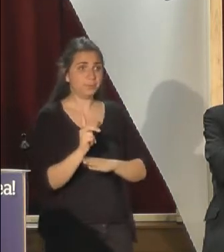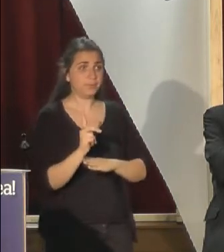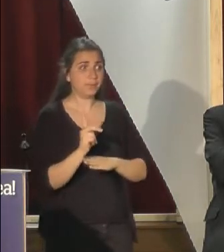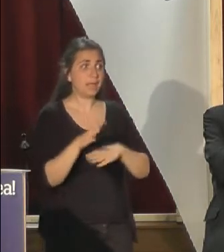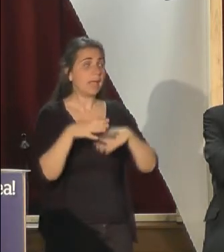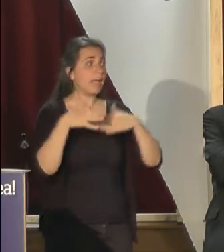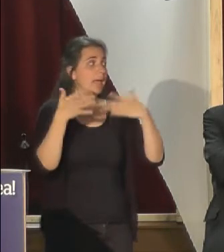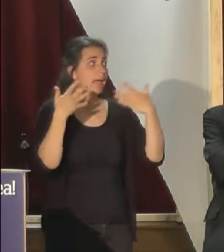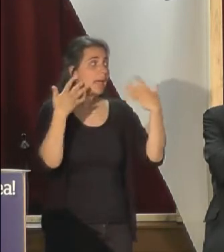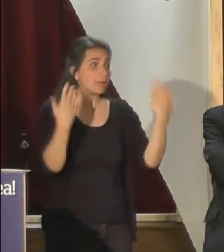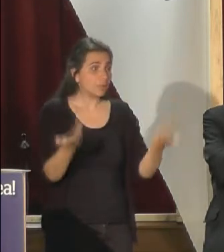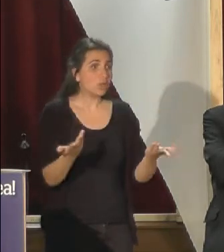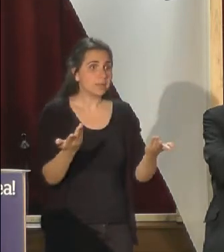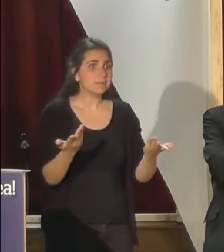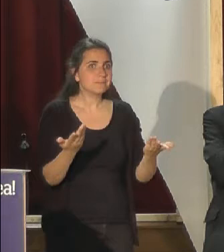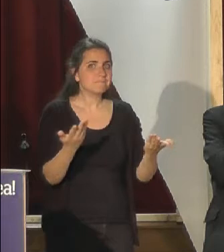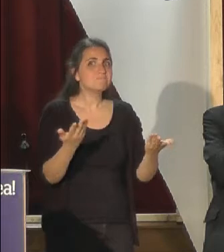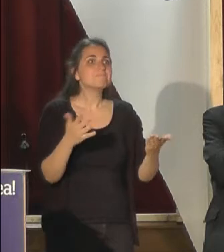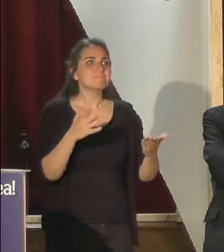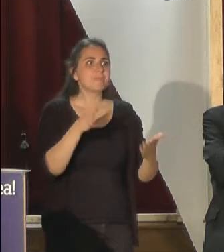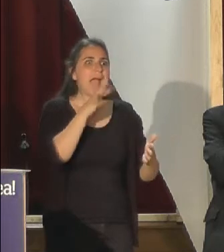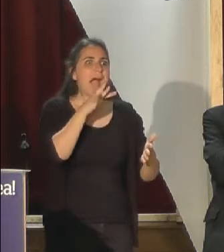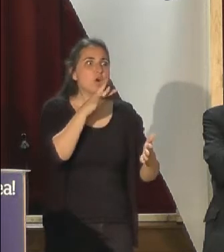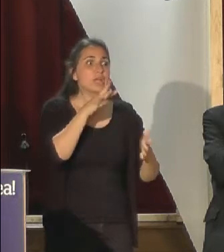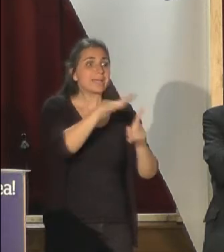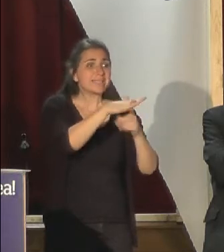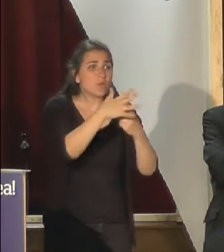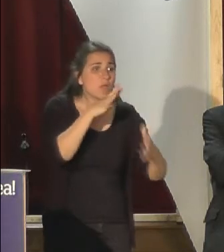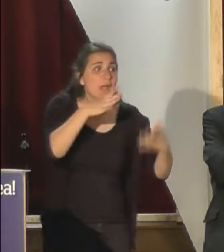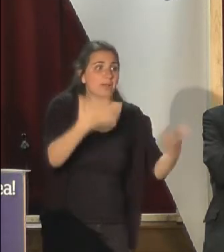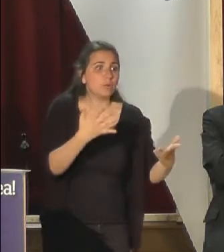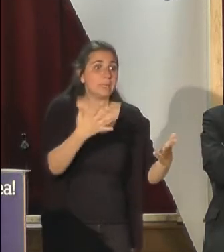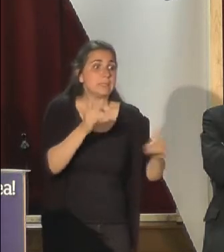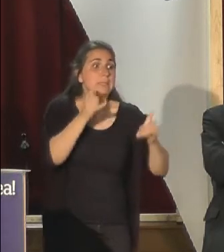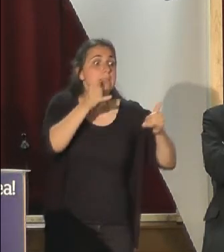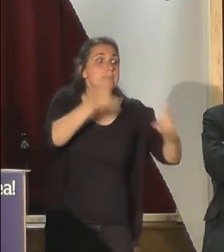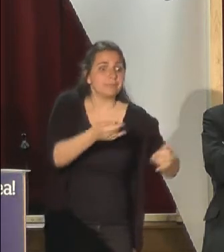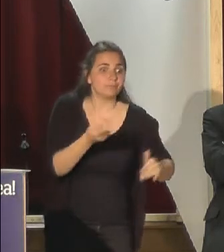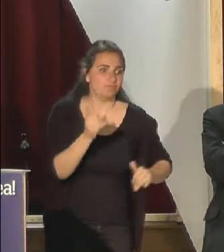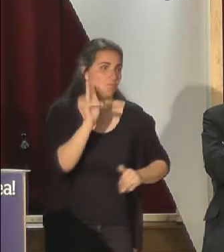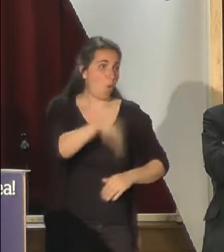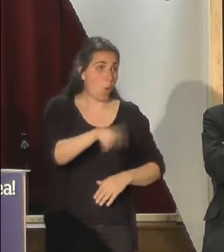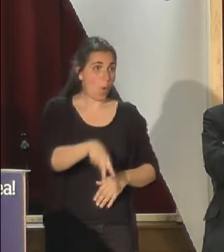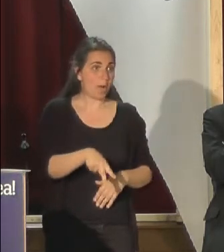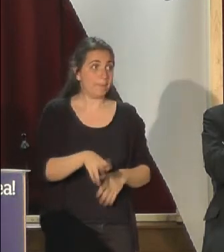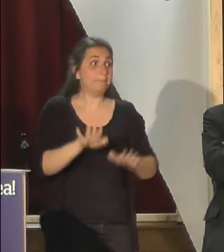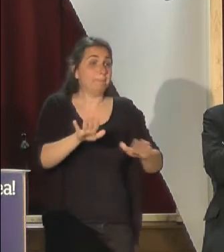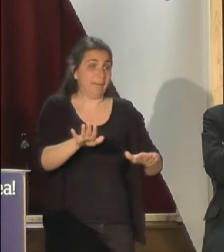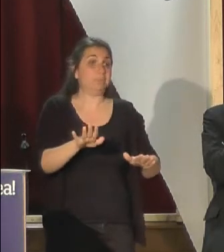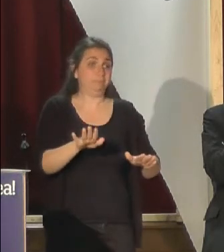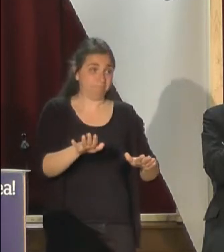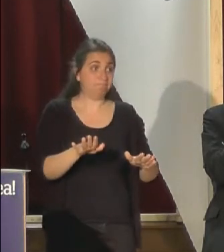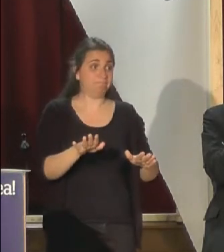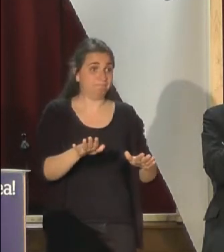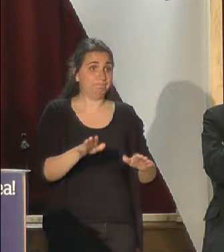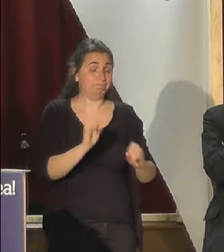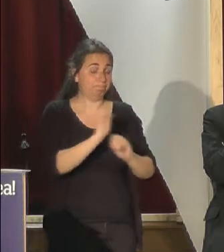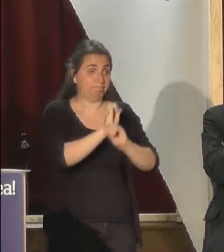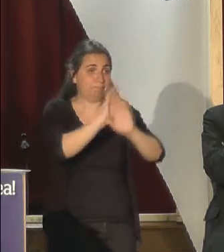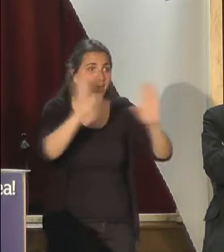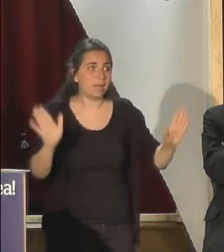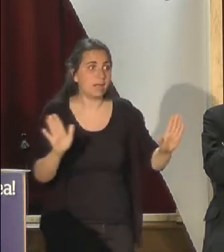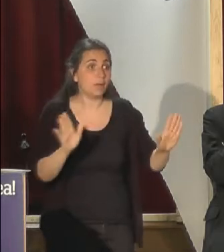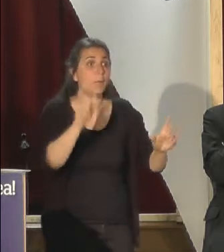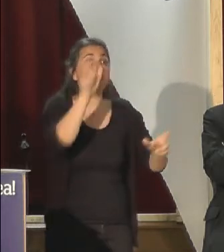probablemente non teríamos chegado á situación en que chegamos. Pero evidentemente todo estaba preparado para que